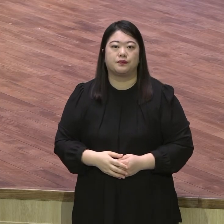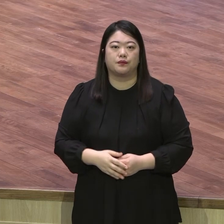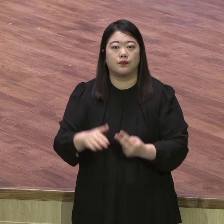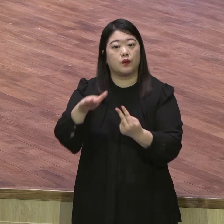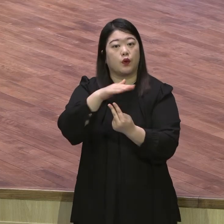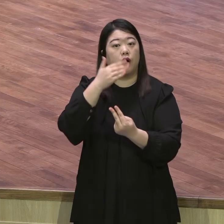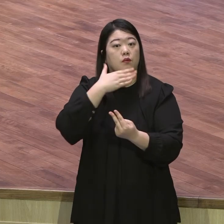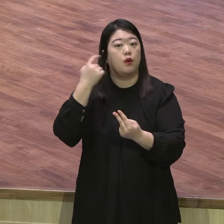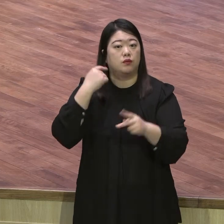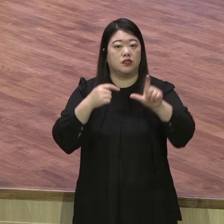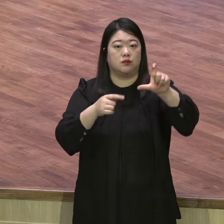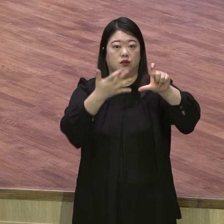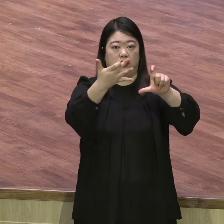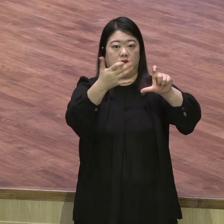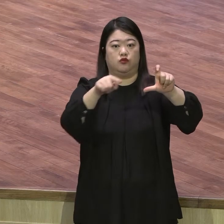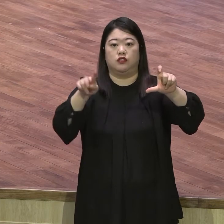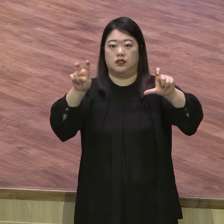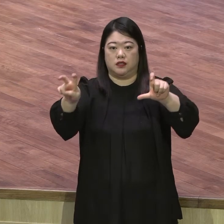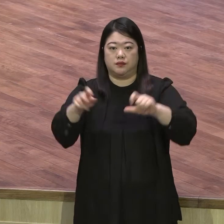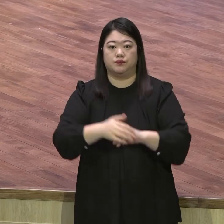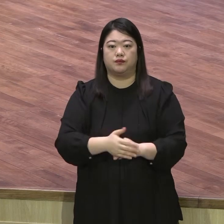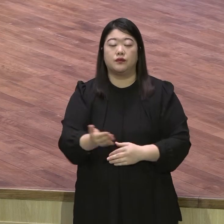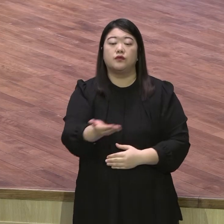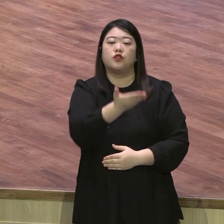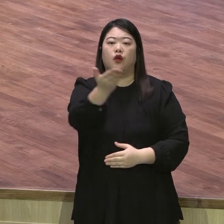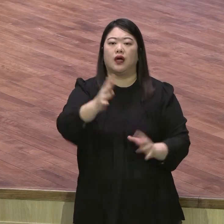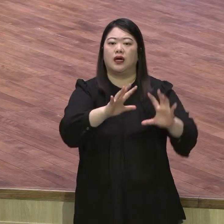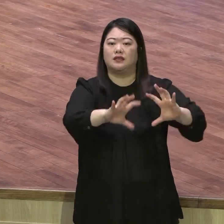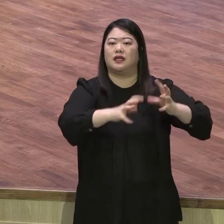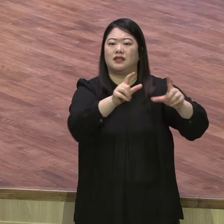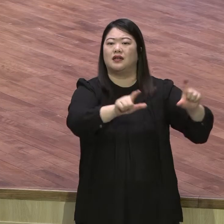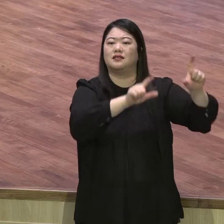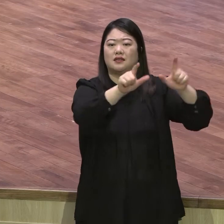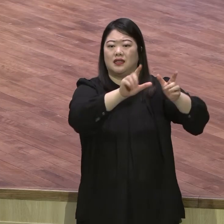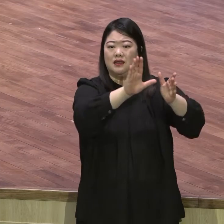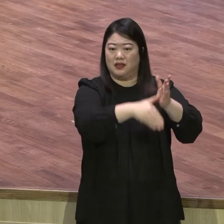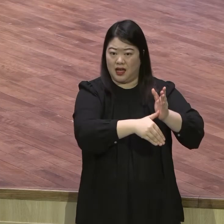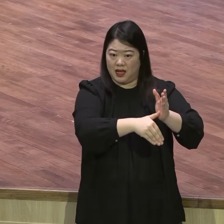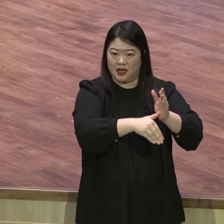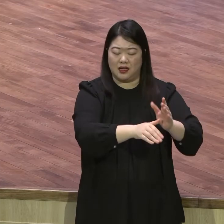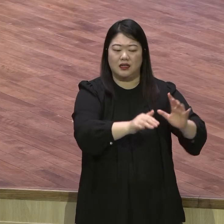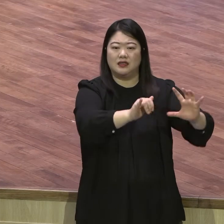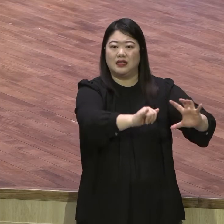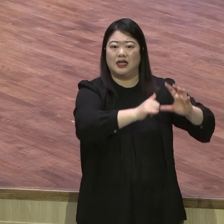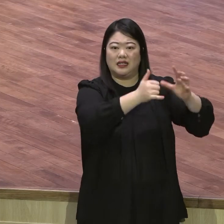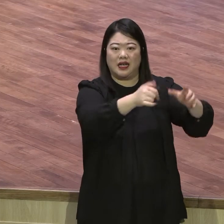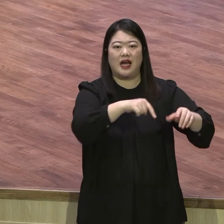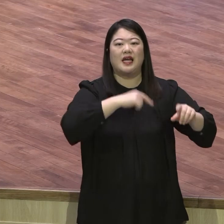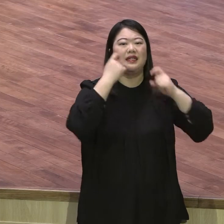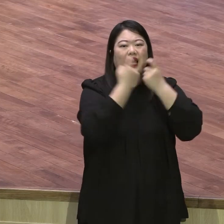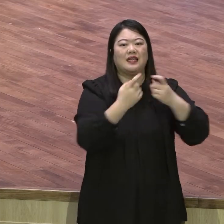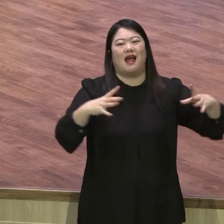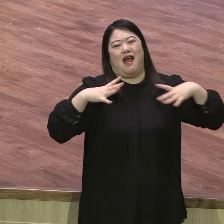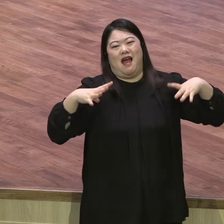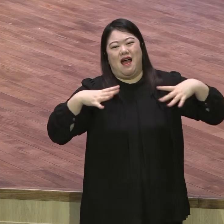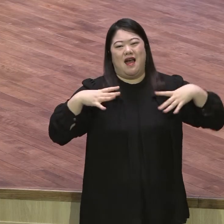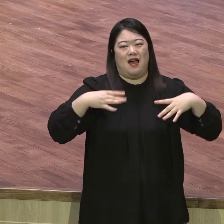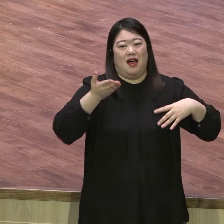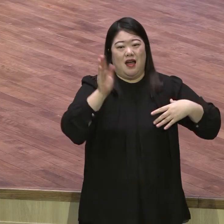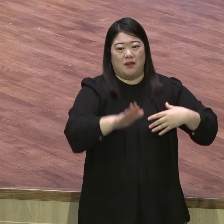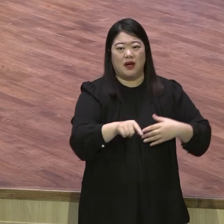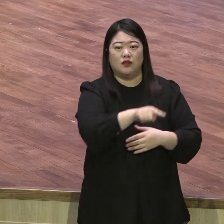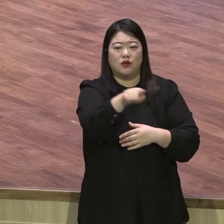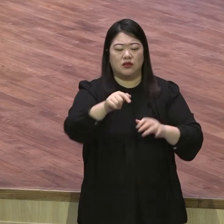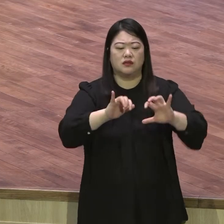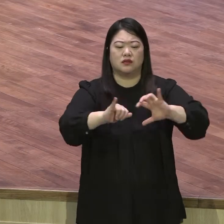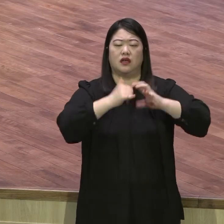요한복음 15장 19절 20절입니다. 너희가 세상에 속하였으면 세상이 자기의 것을 자랑할 것이나 너희는 세상에